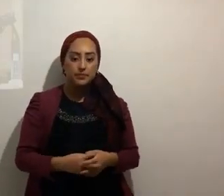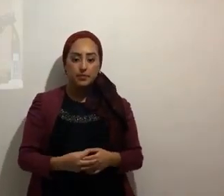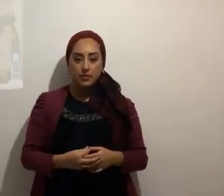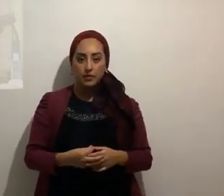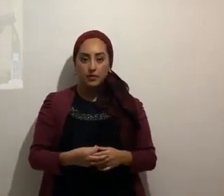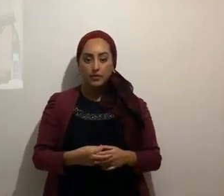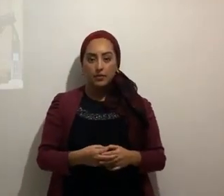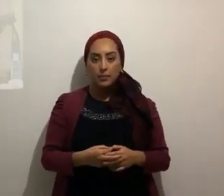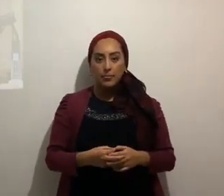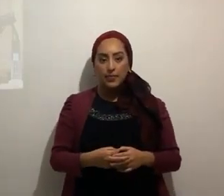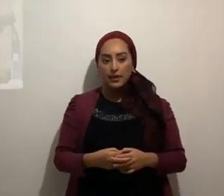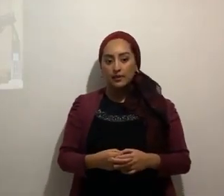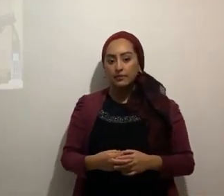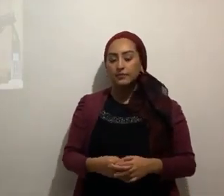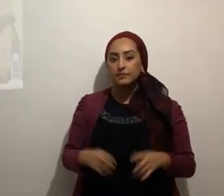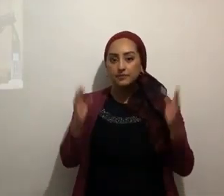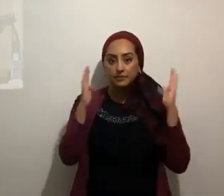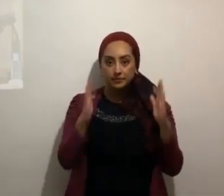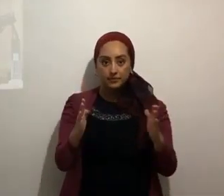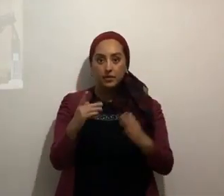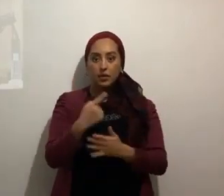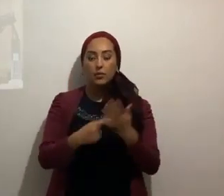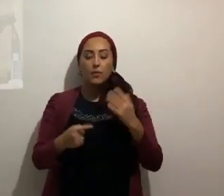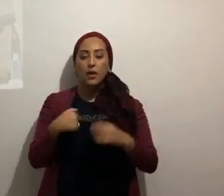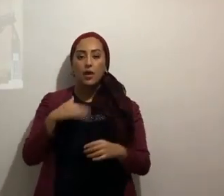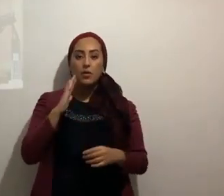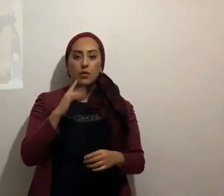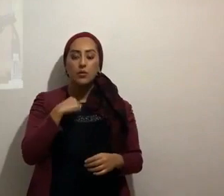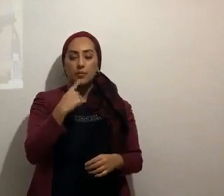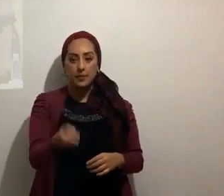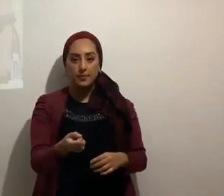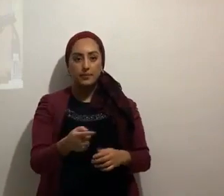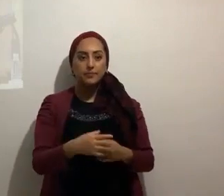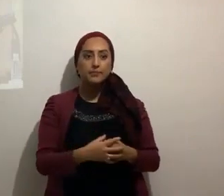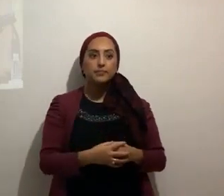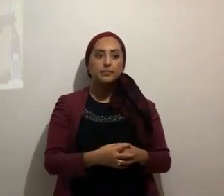refería. Entonces, mucha atención a lo que voy a decir.